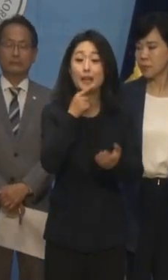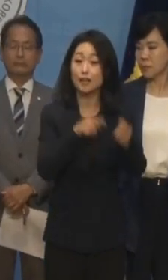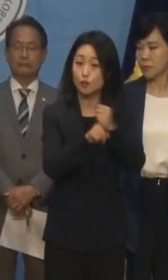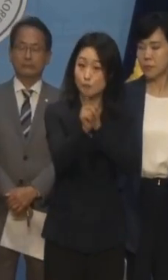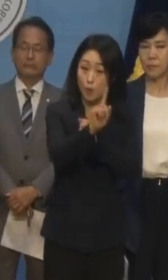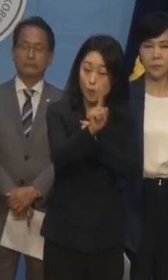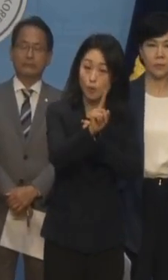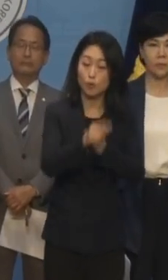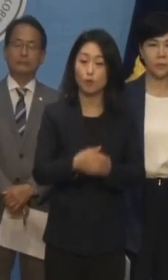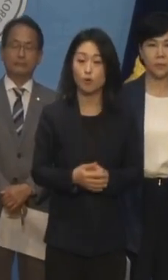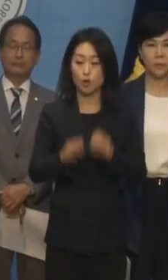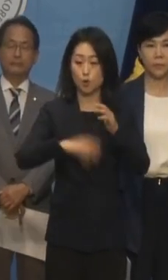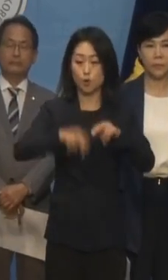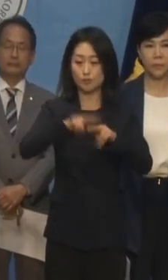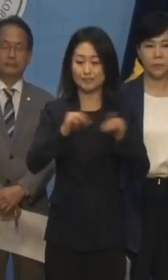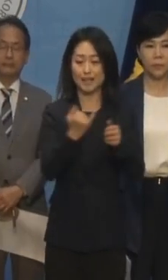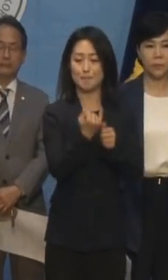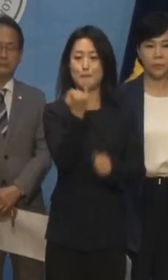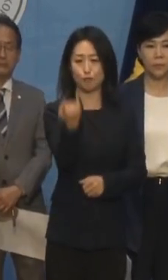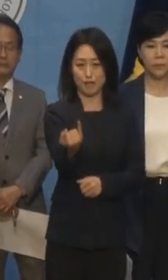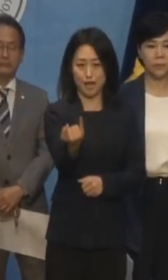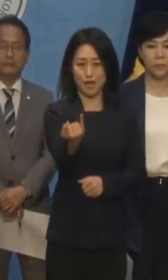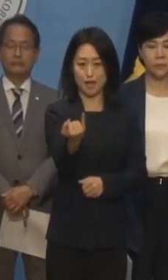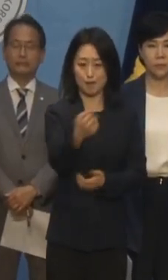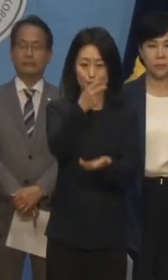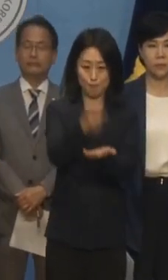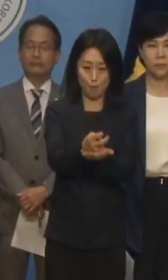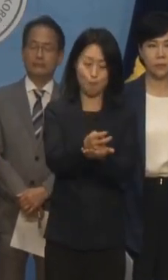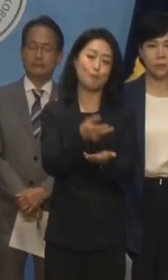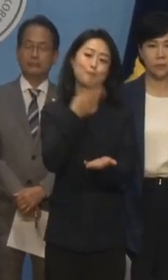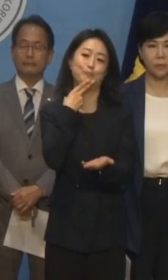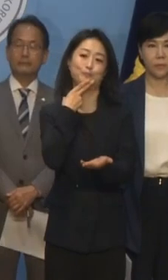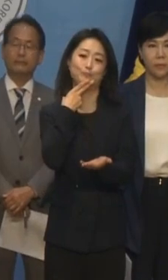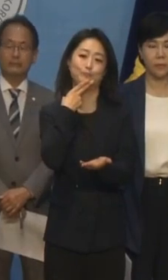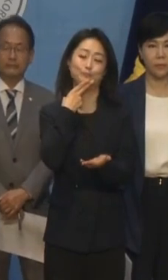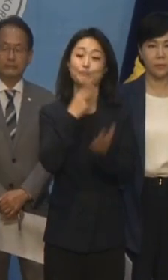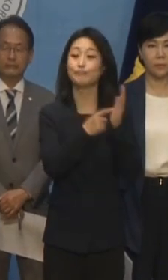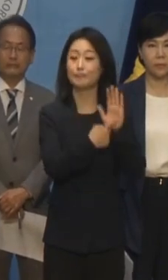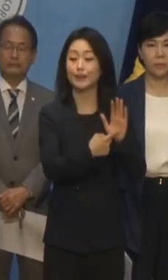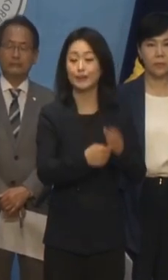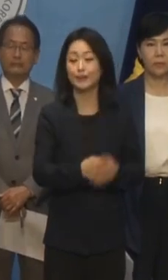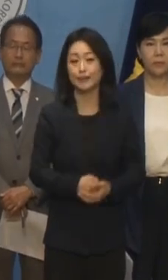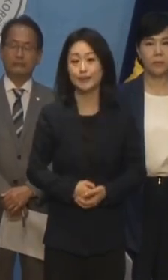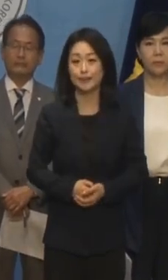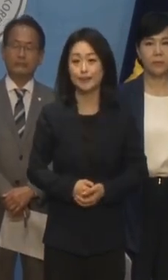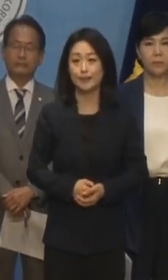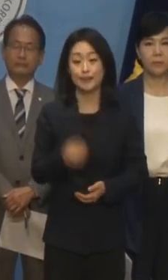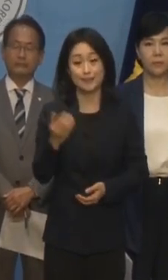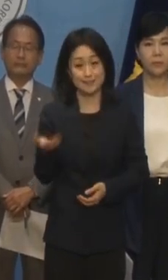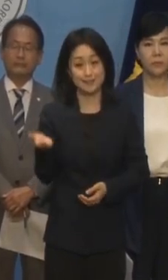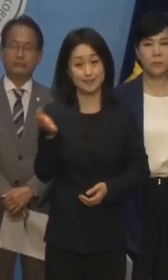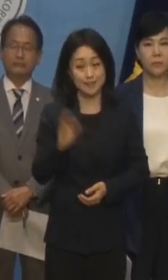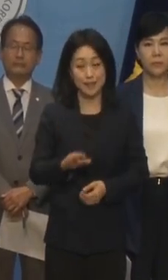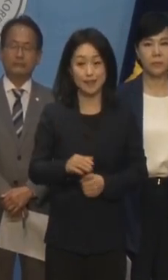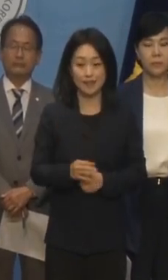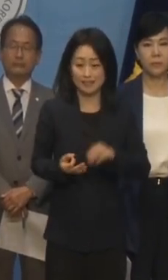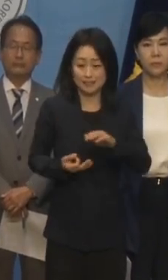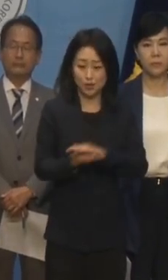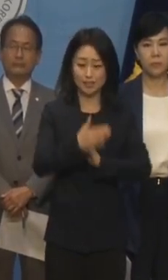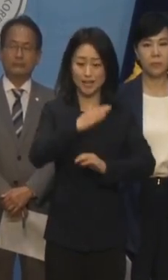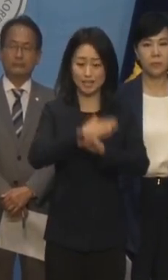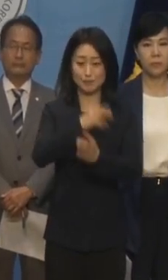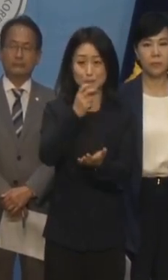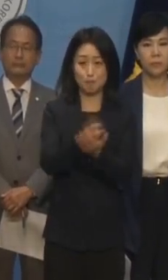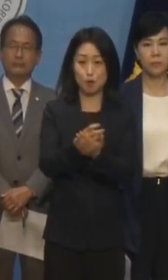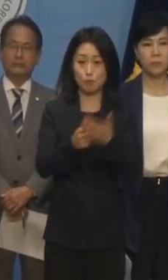하나로 공직자 배우자에 대한 제재 규정이 없기 때문이라는 점을 들었습니다. 그러나